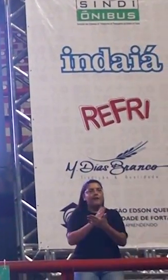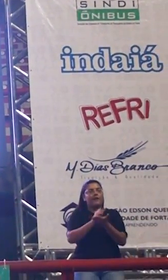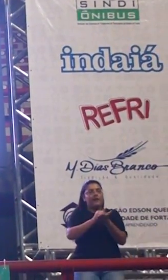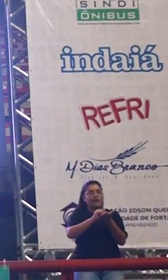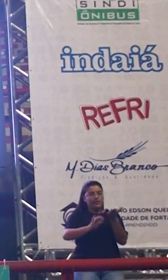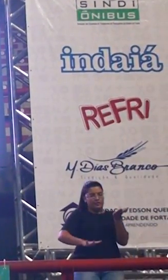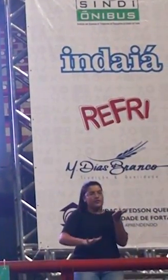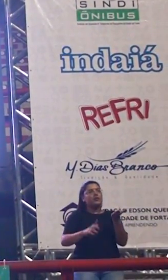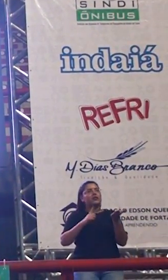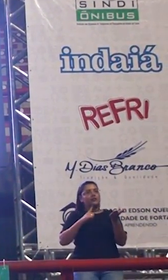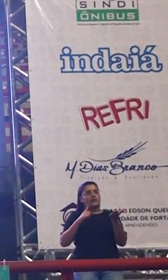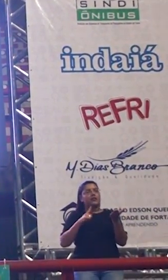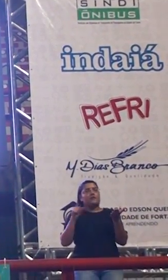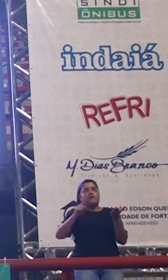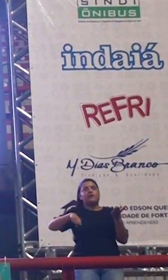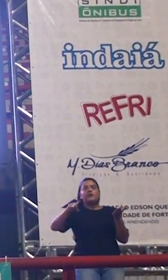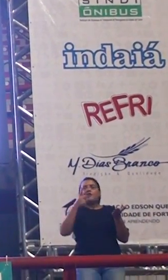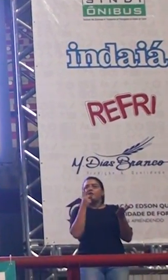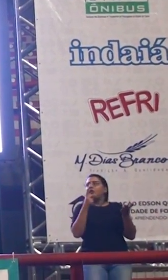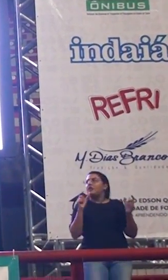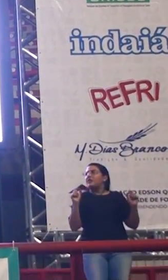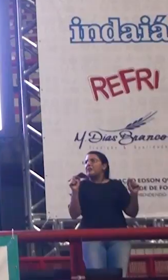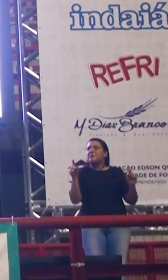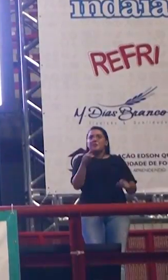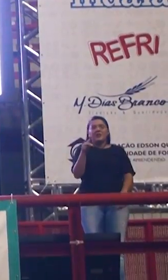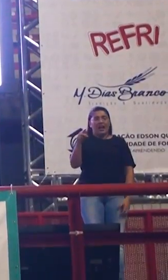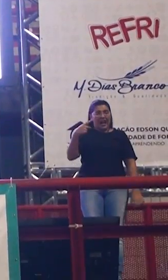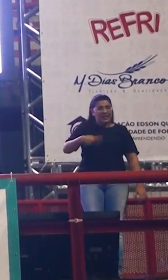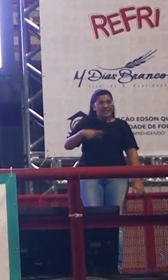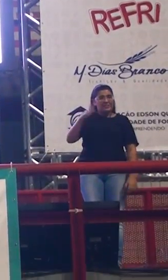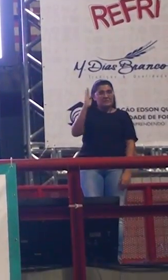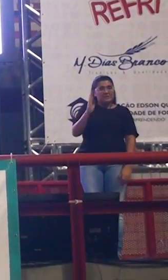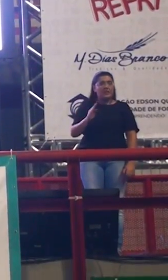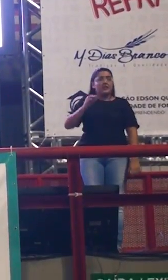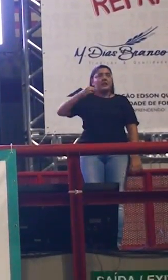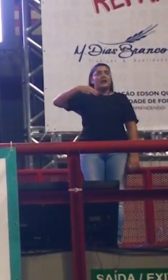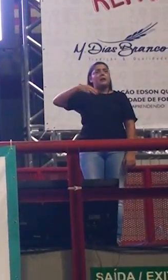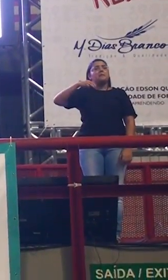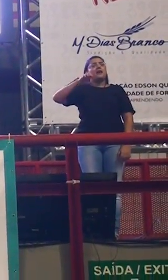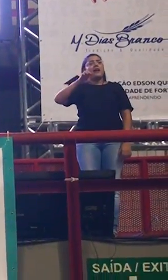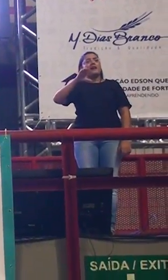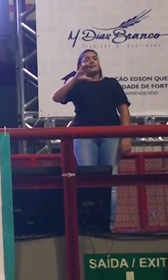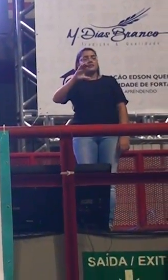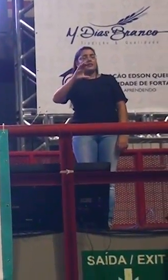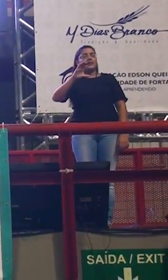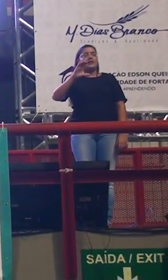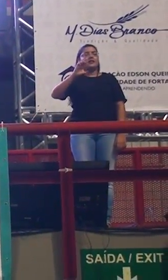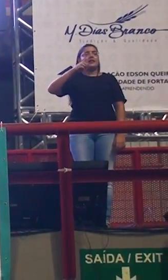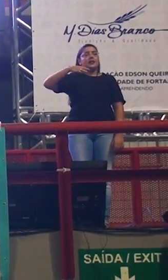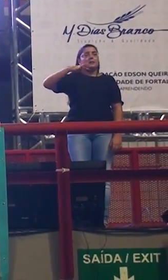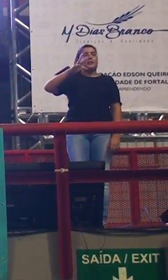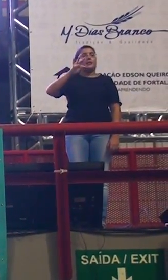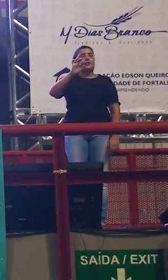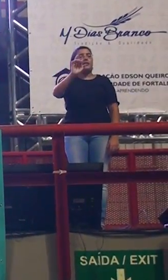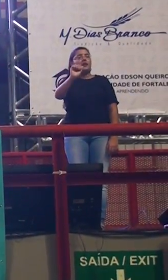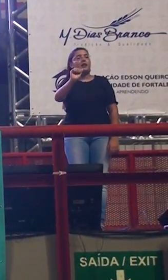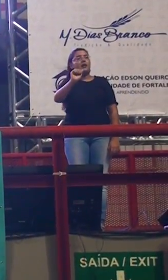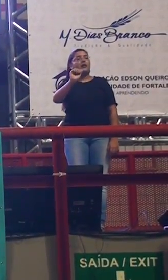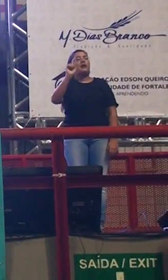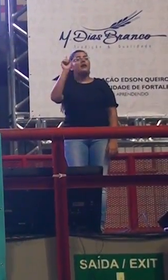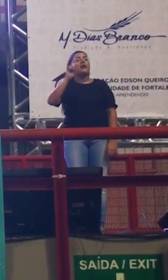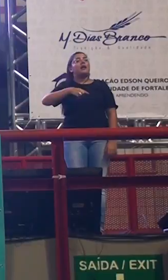aí, que você vai dizer assim, professor, massa de ar que atua no Brasil, MSC, MEA, MTA,